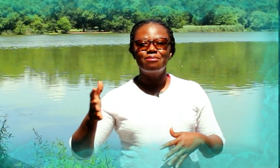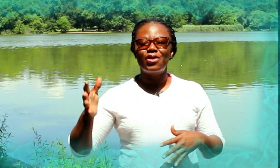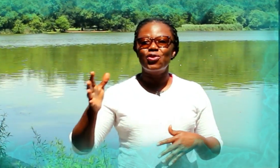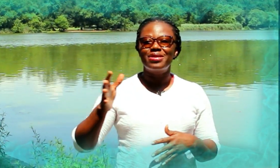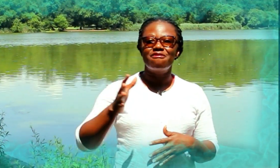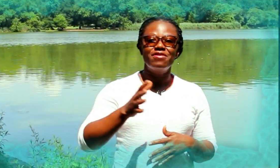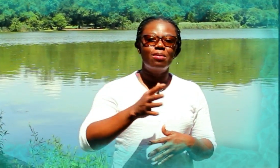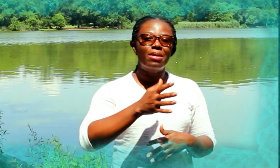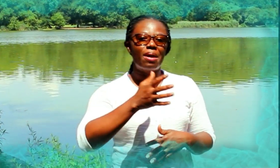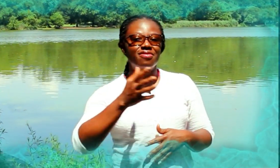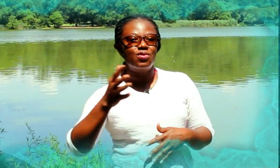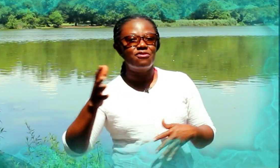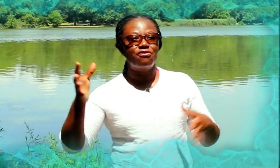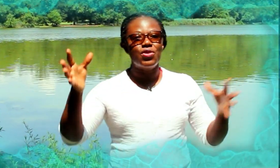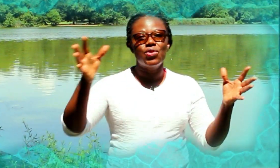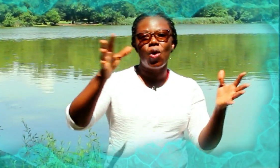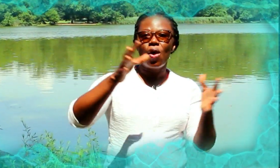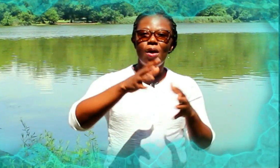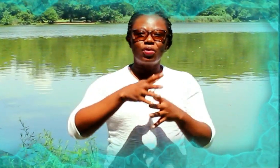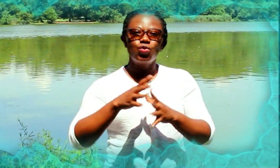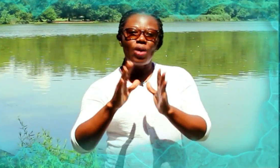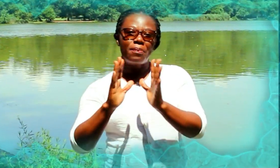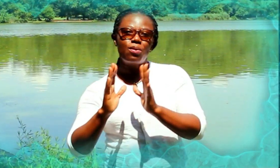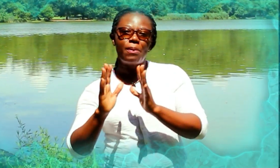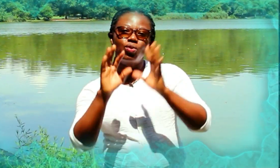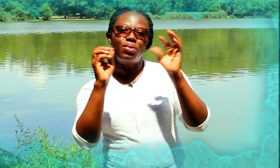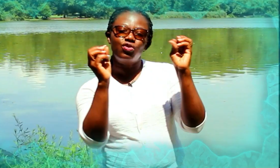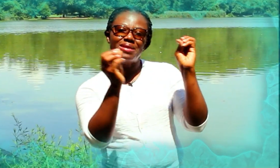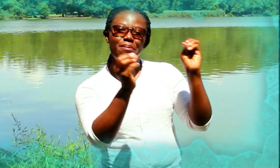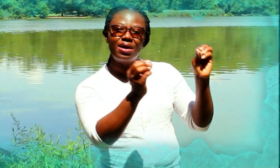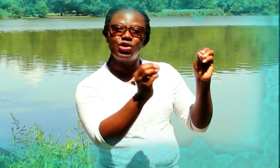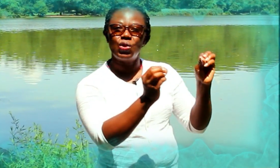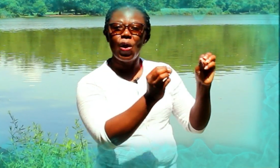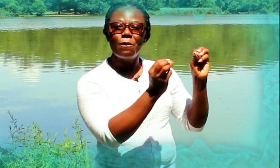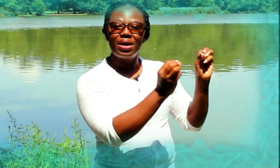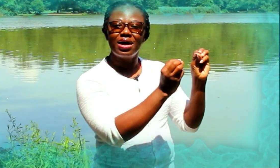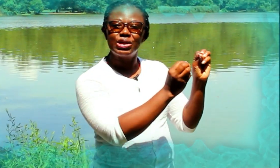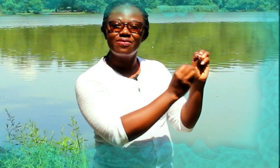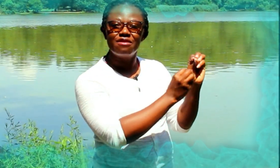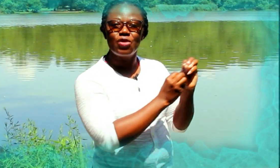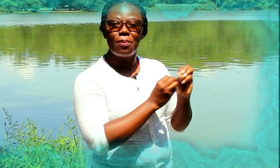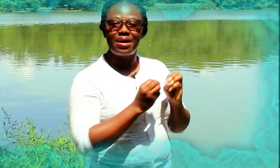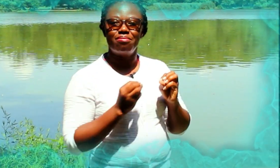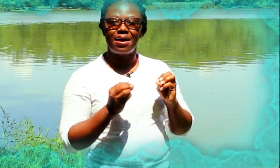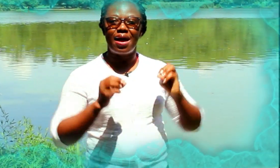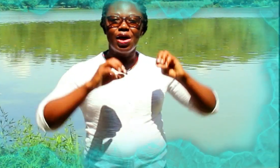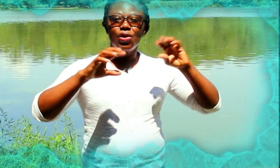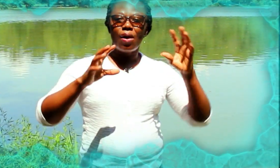ki tan kout si moun sa yo liye. Quittez si moun yo vin jouen mwen. Pas imposé au